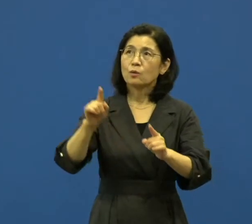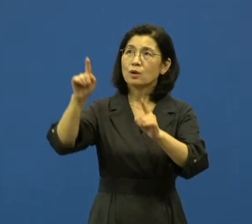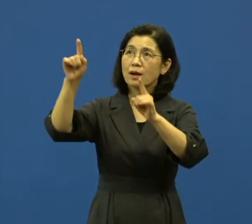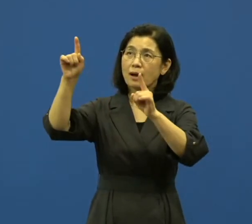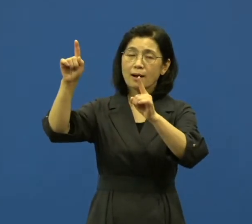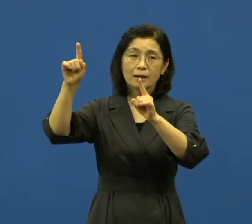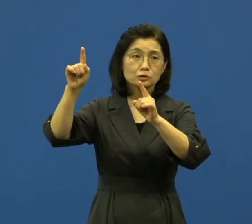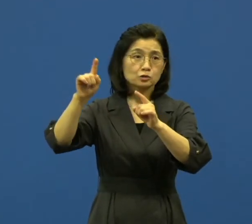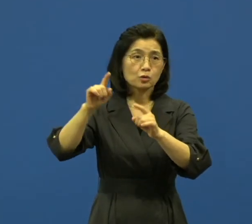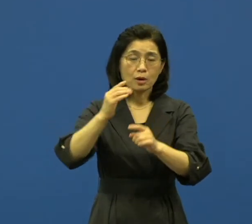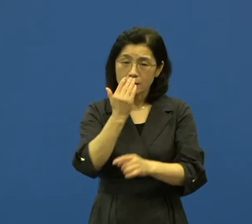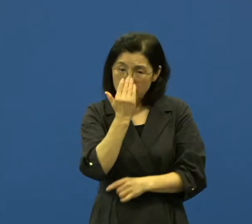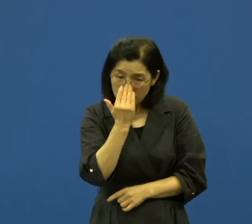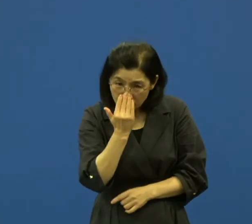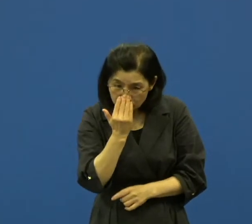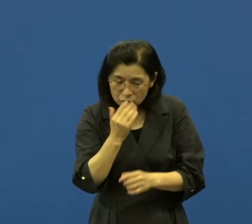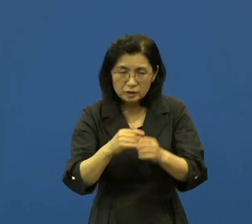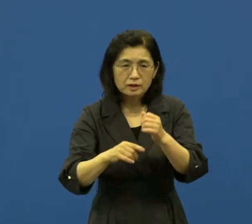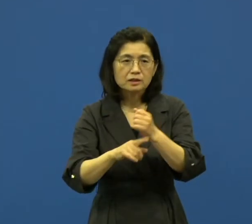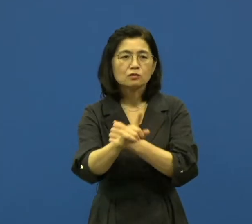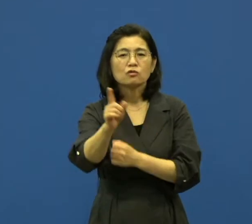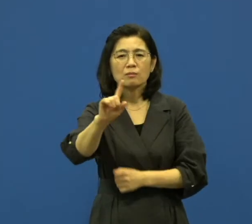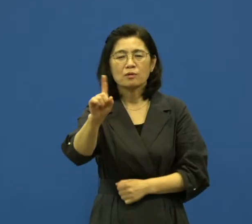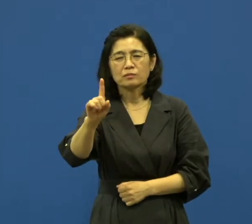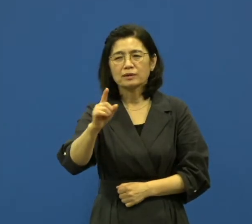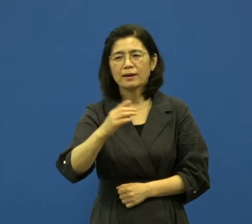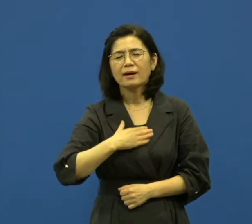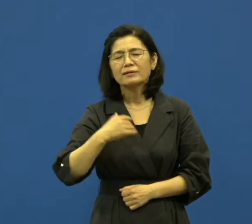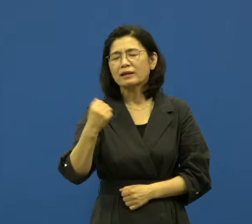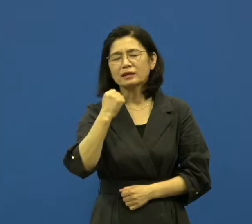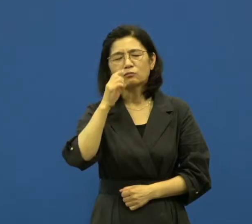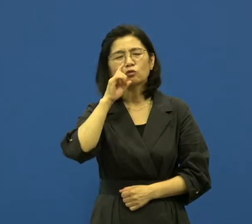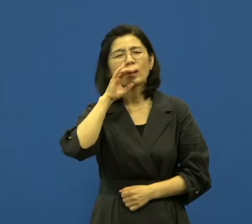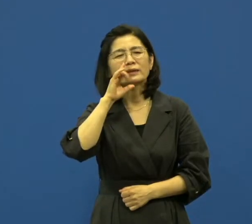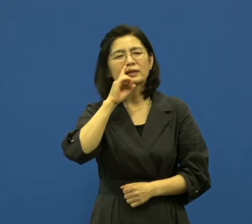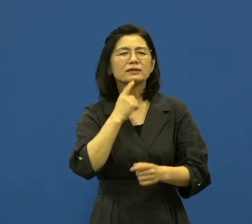무엇입니까? 내 힘과 재주로 안 된다는 것을 많이 경험해 보았기 때문에.